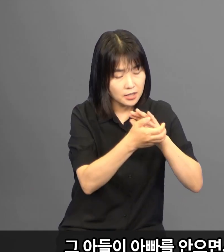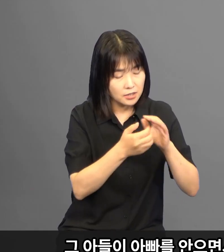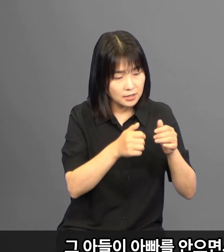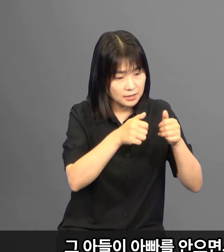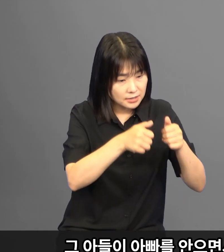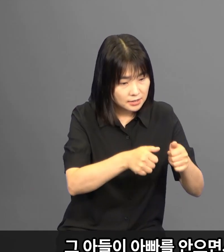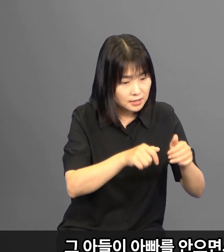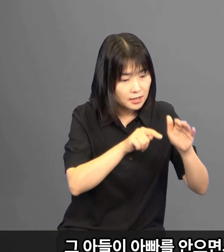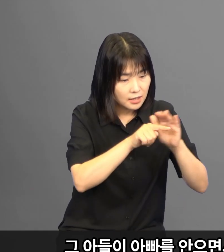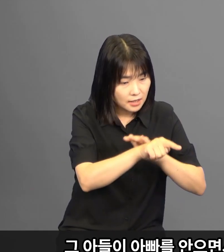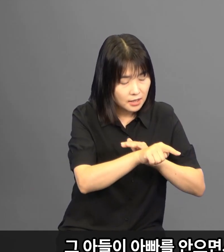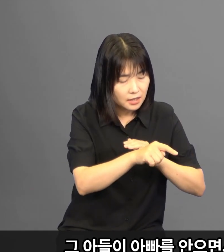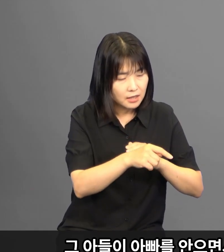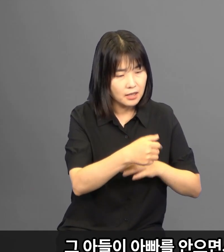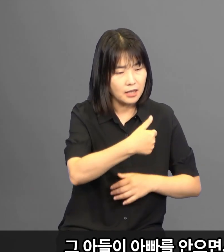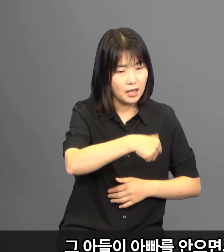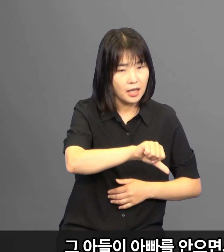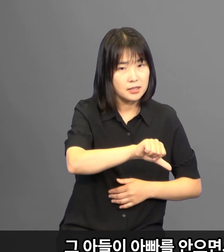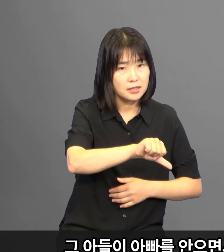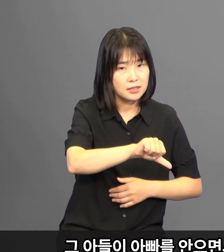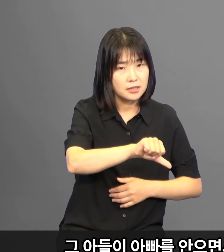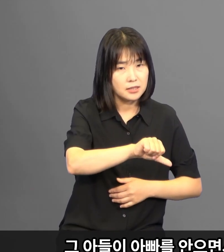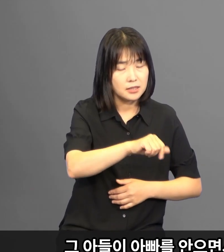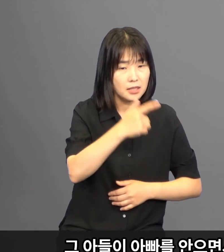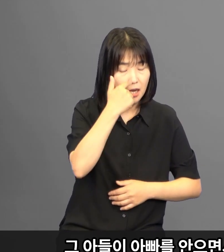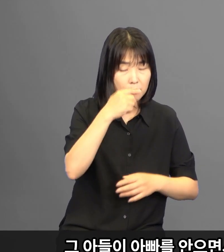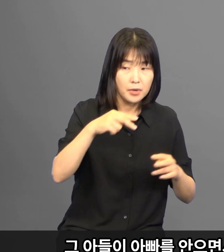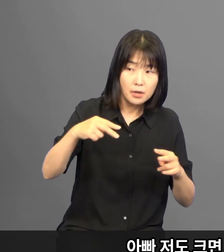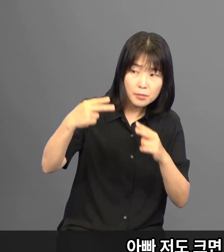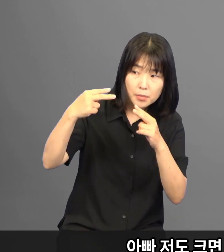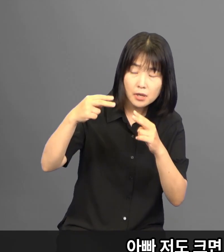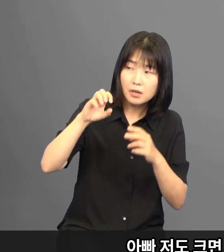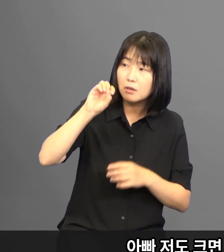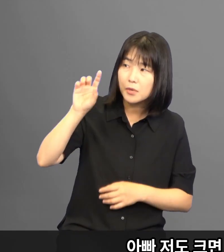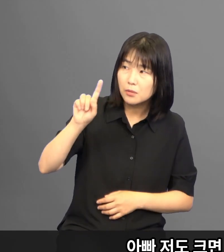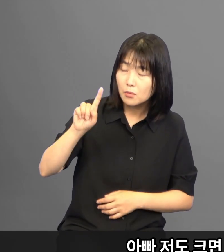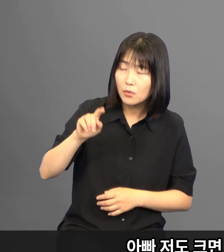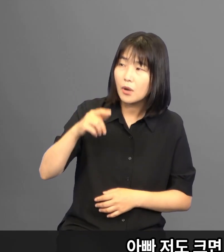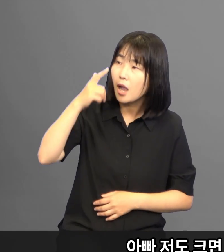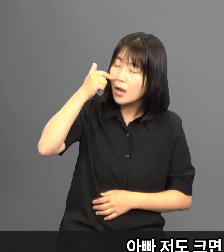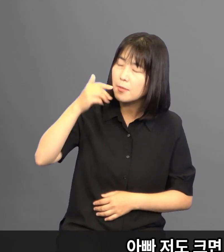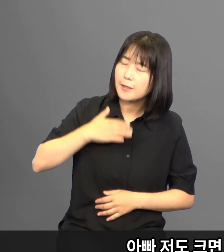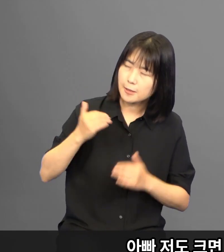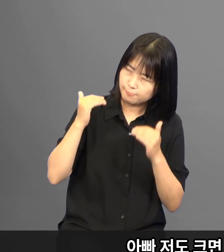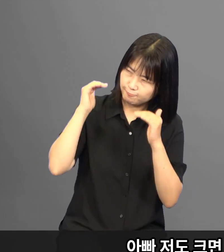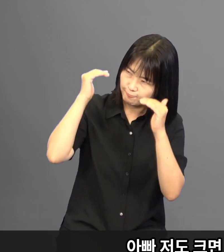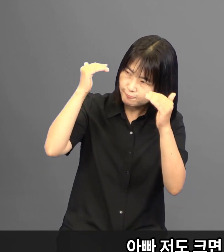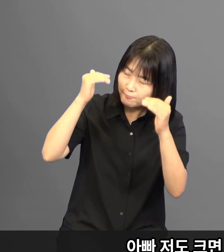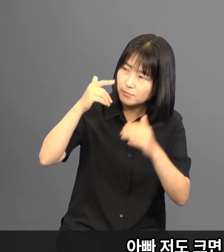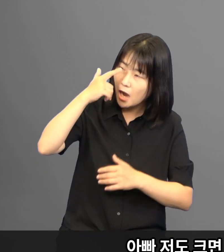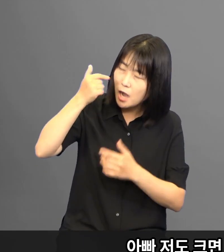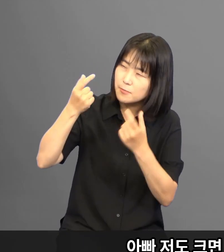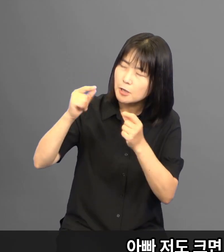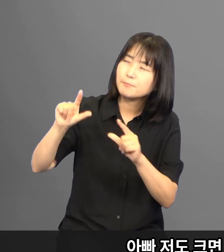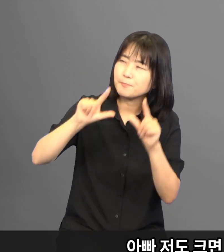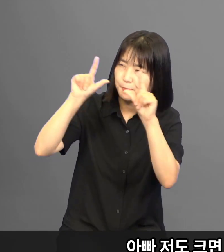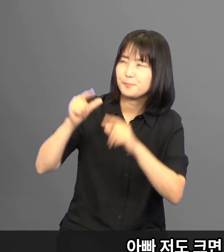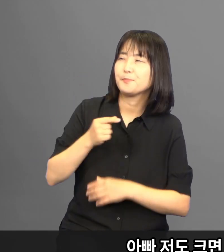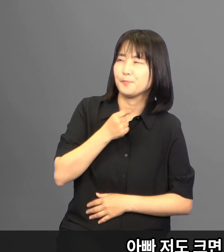그 아들이 아빠를 쭉 안으면서 이런 얘기를 하더라는 거예요. 아빠, 저도 크면 아빠처럼 되고